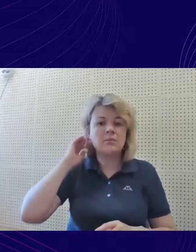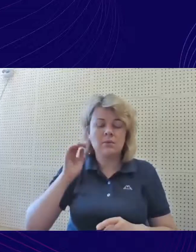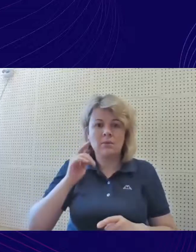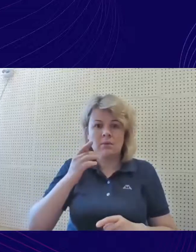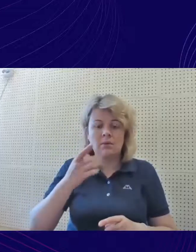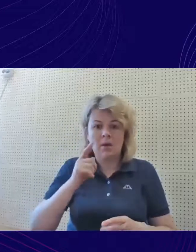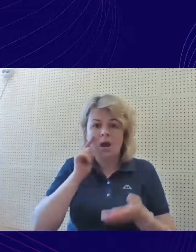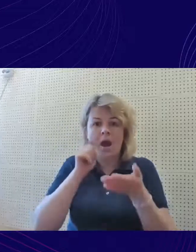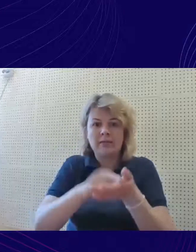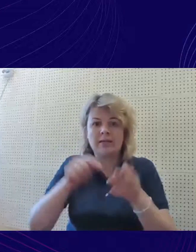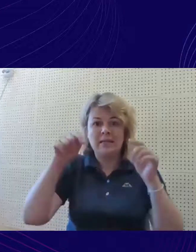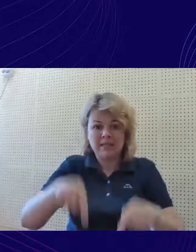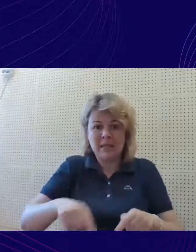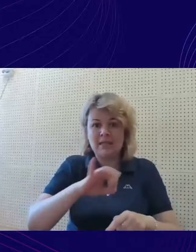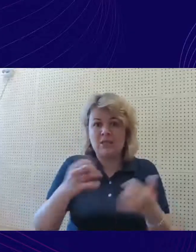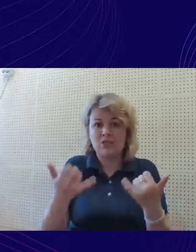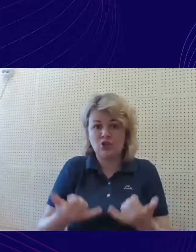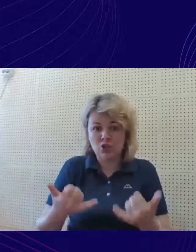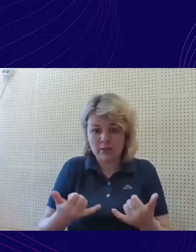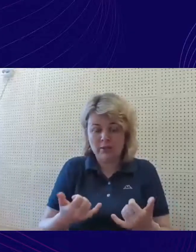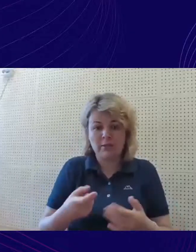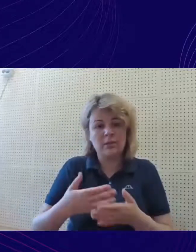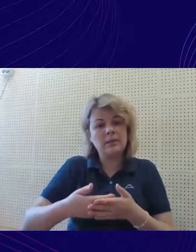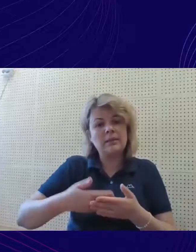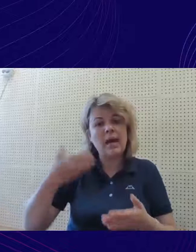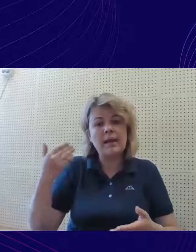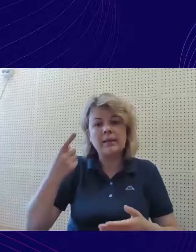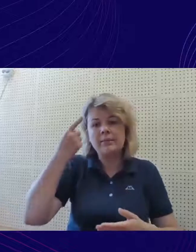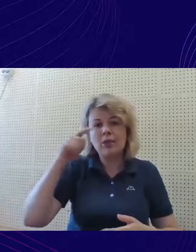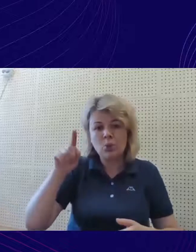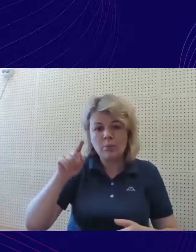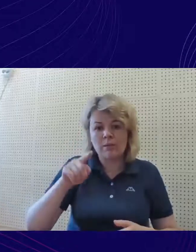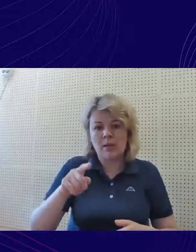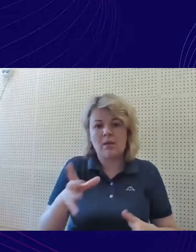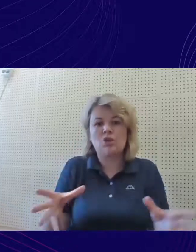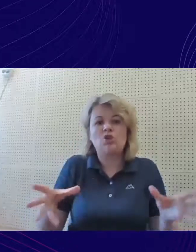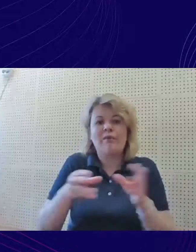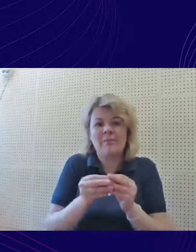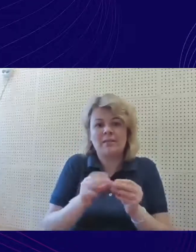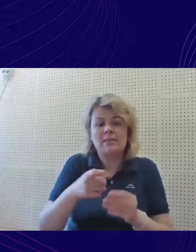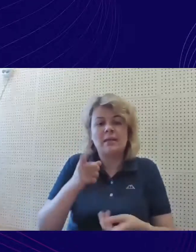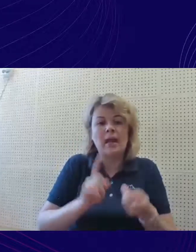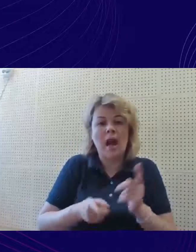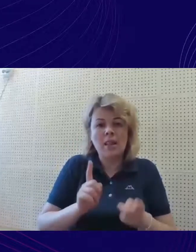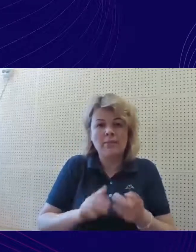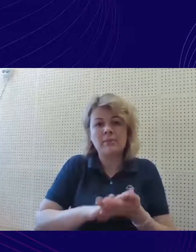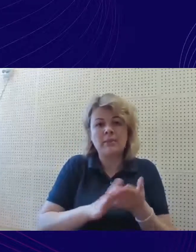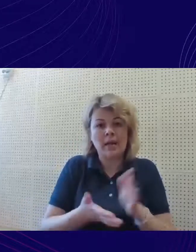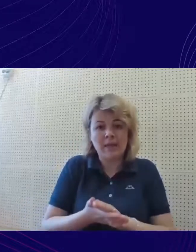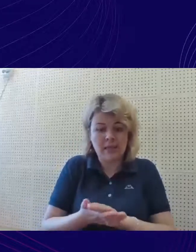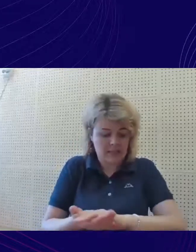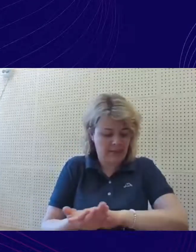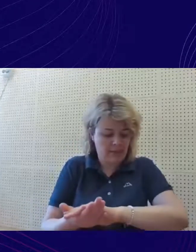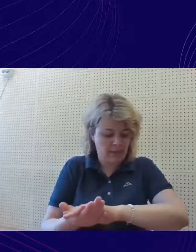оказаться здесь и сейчас, заранее придуманное совместить с реальными